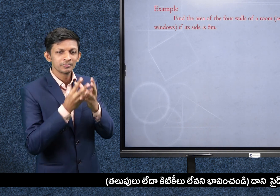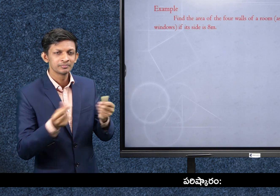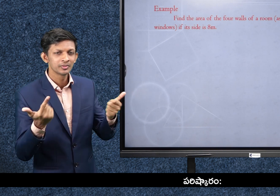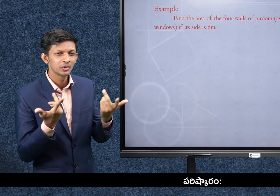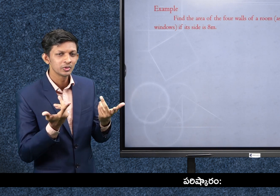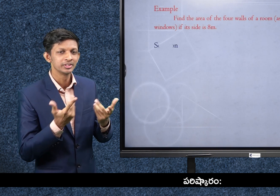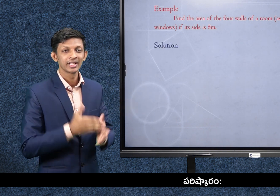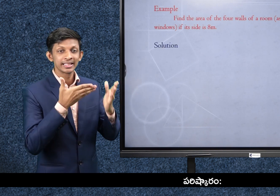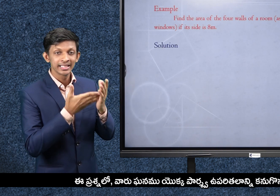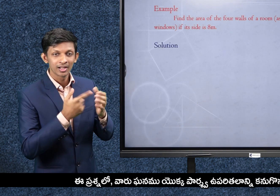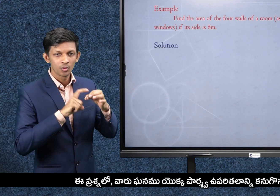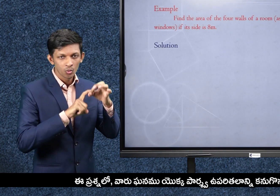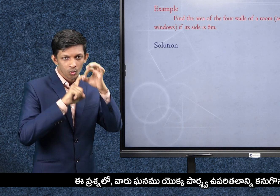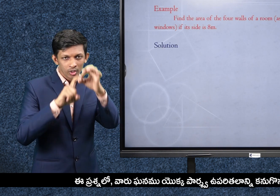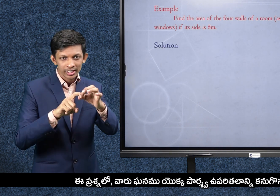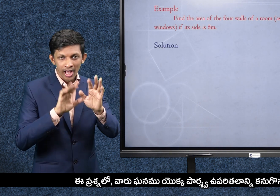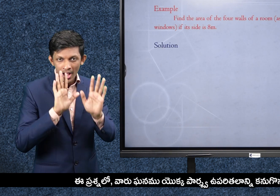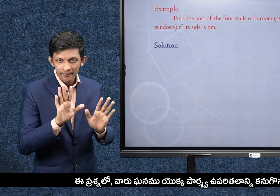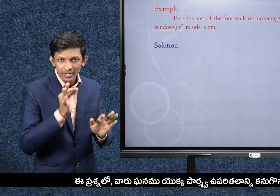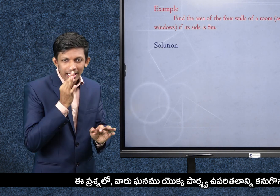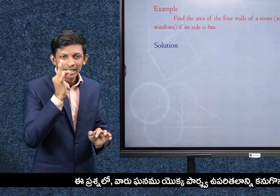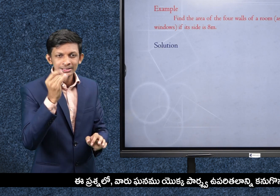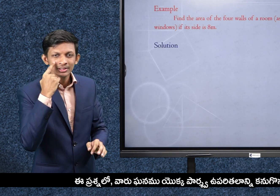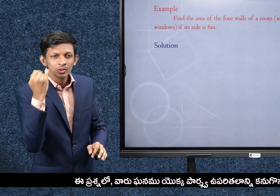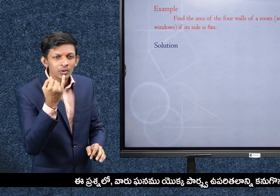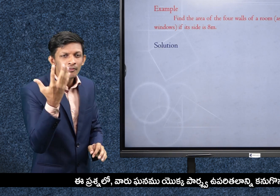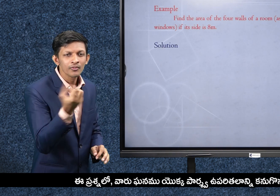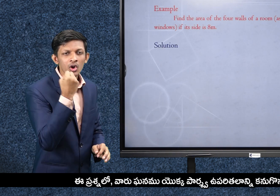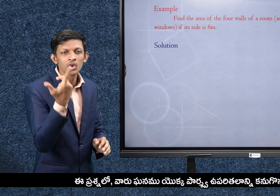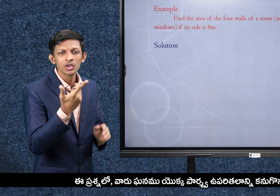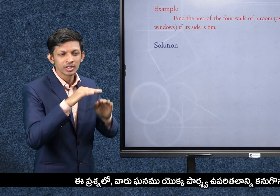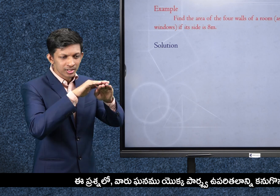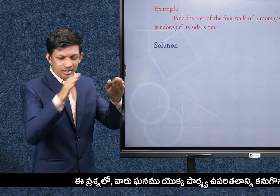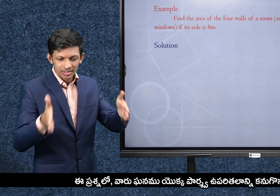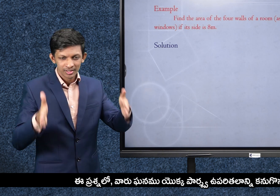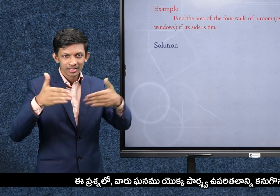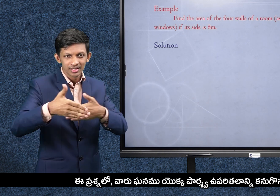పరిష్కారం. ఈ ప్రశ్నలో ఘనము యొక్క పార్శ్వ ఉపరితలాన్ని కనుగొనమని అడిగారు.